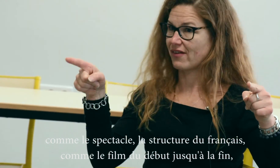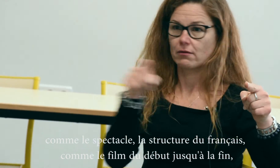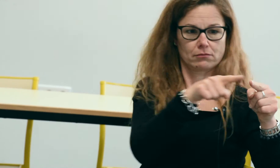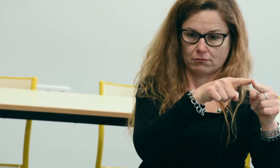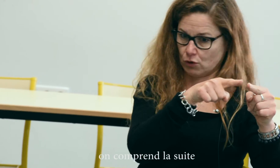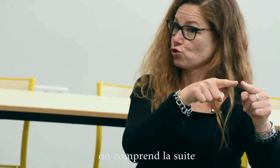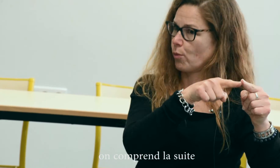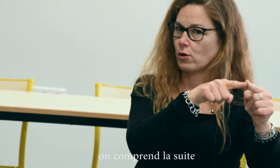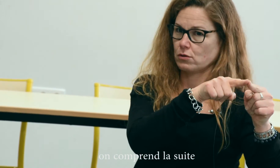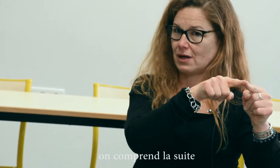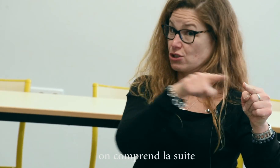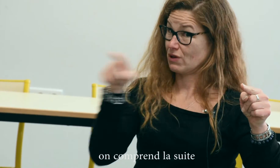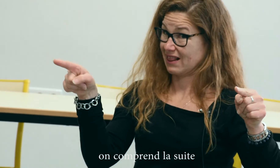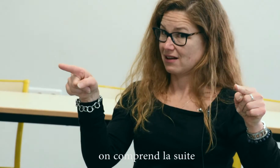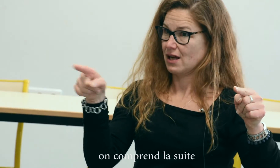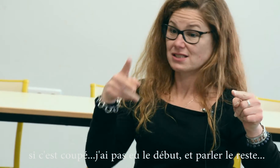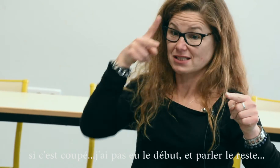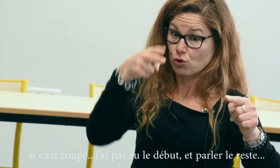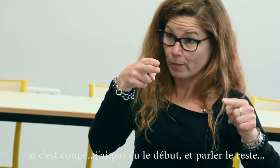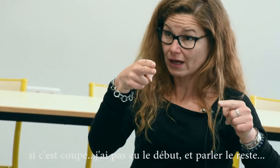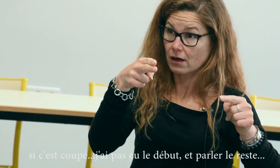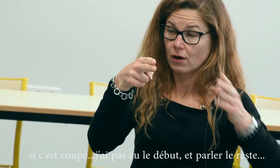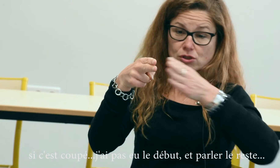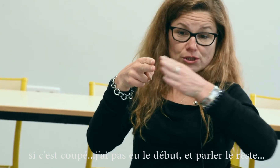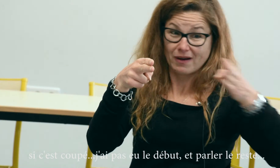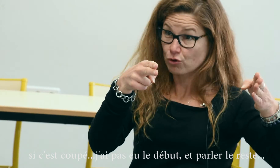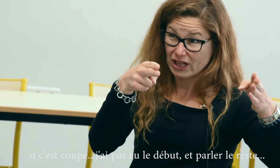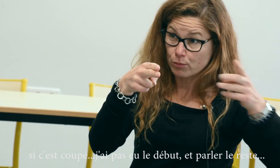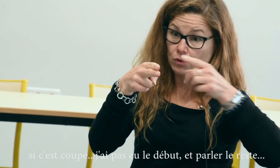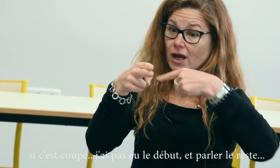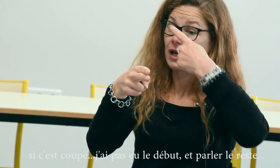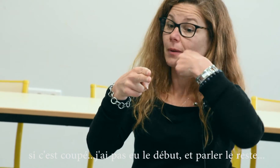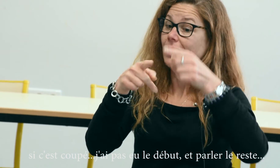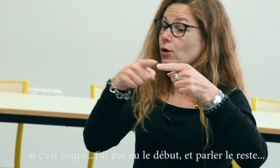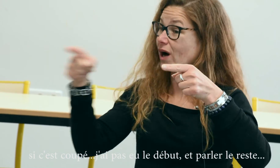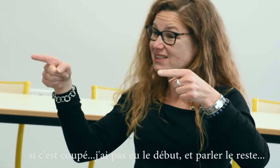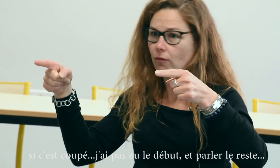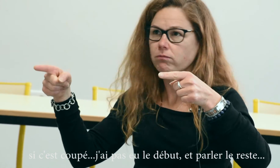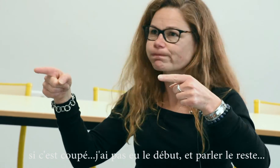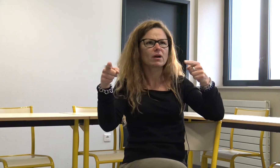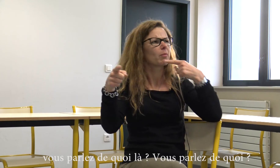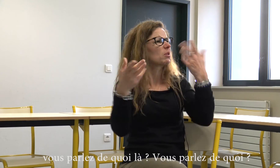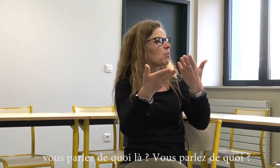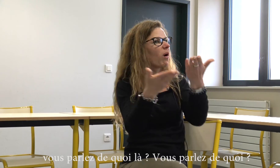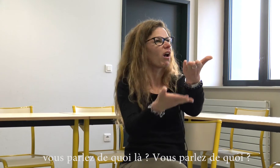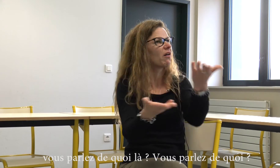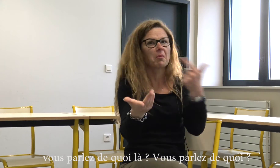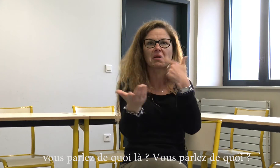fin. Je comprends la suite, tu t'es coupé, et pas le début, et pas les lorettes, on parle de quoi, parle de